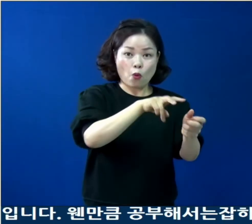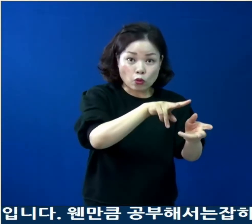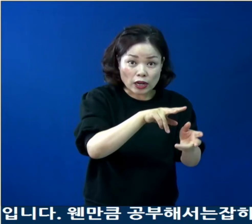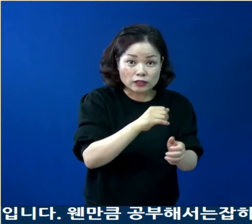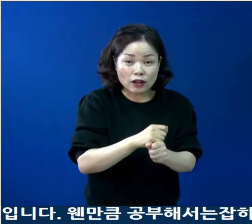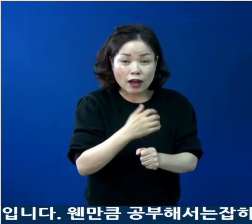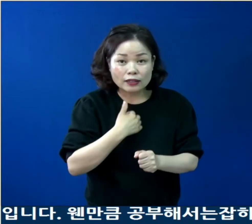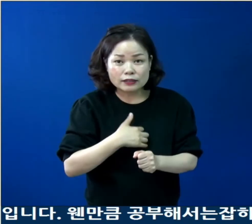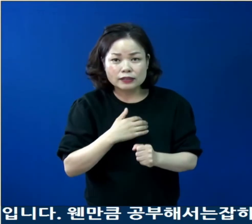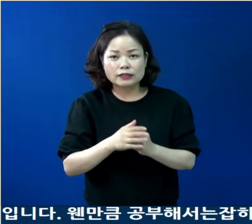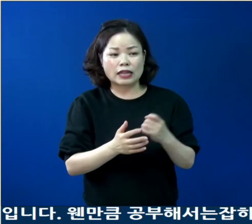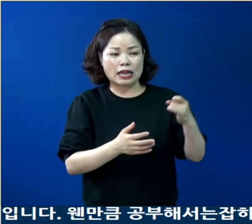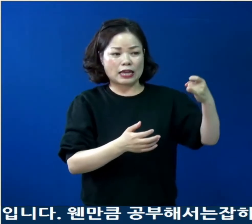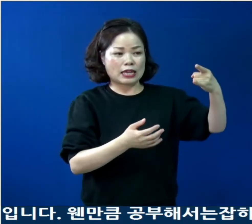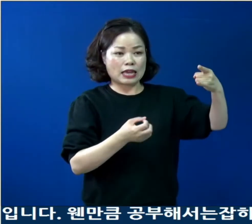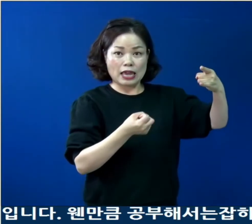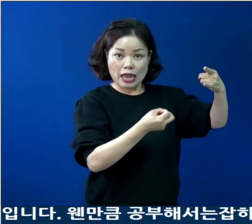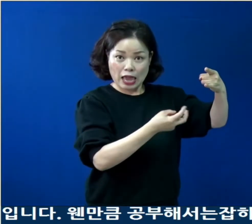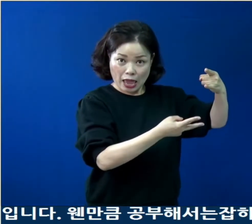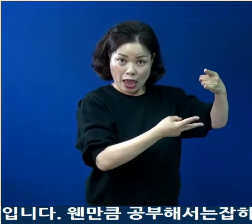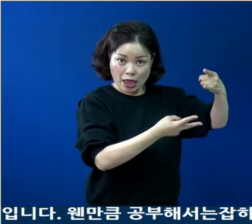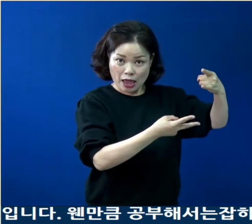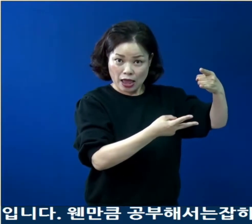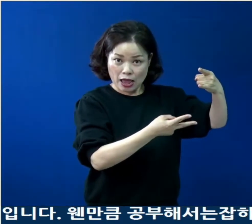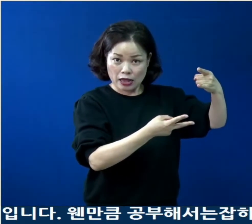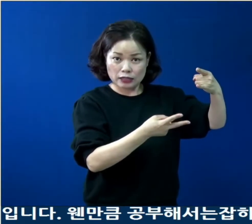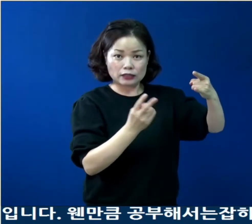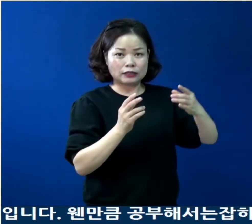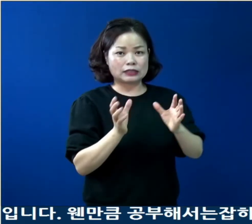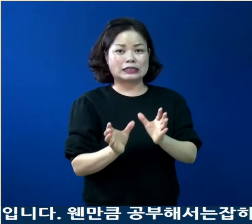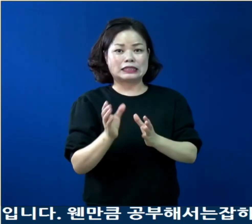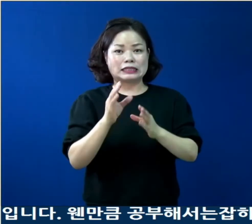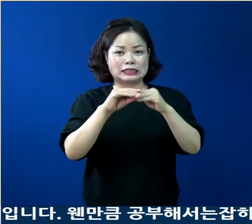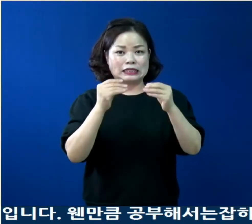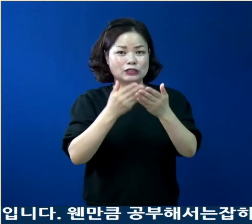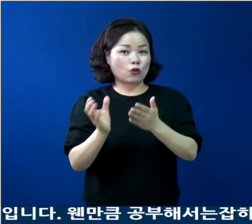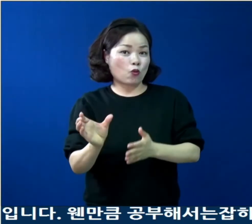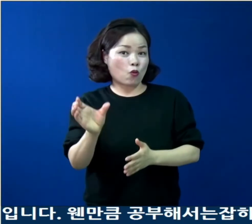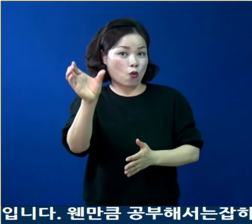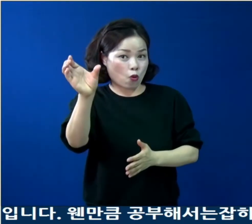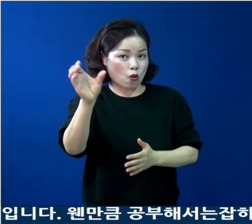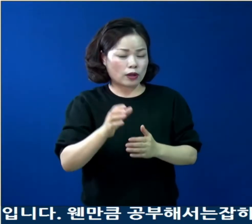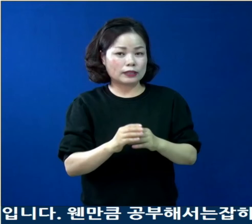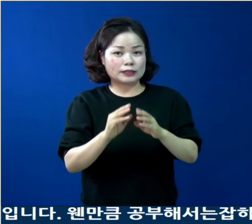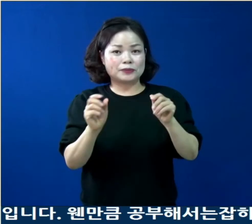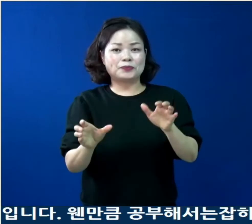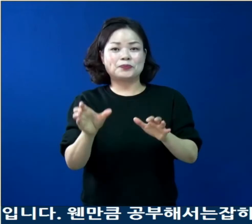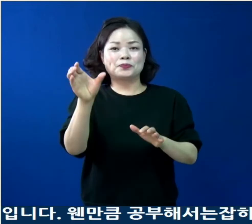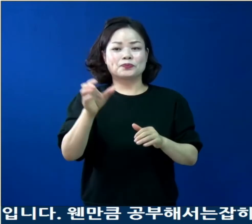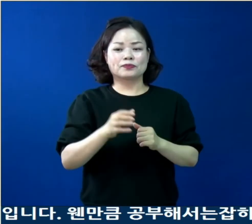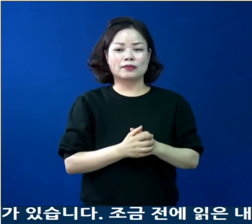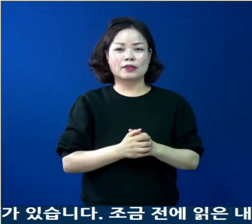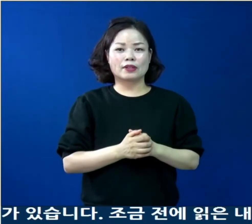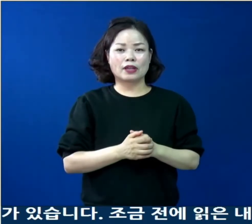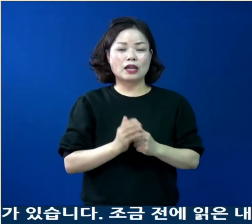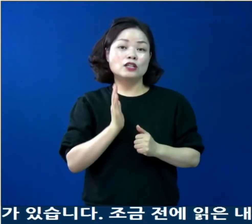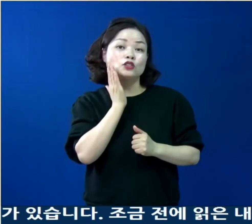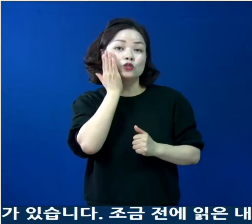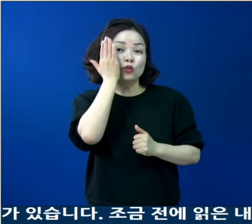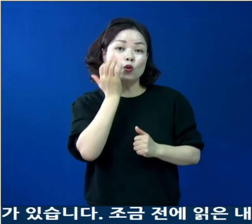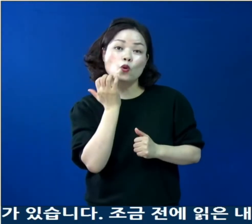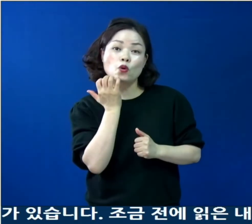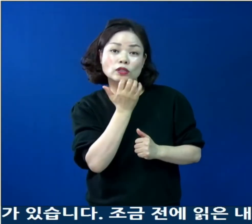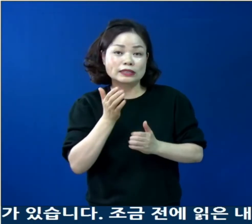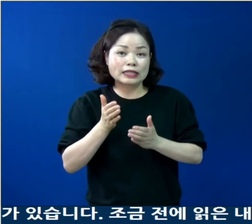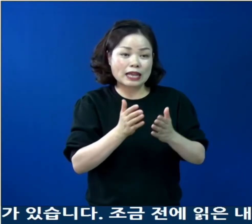거 기억나셔요? 에베소에서 초록 지도 한 번 더 올려주시면 감사하겠습니다. 지도 한 번 더 올려주시고요. 초록색